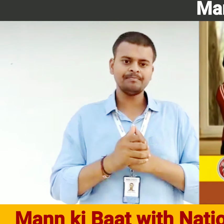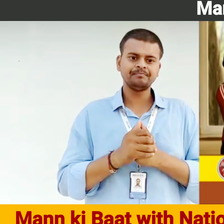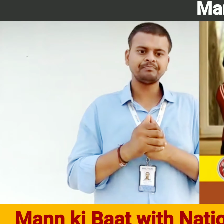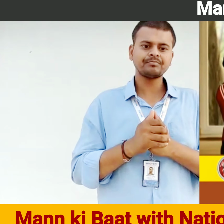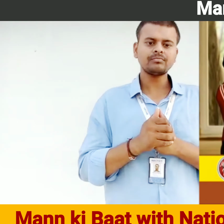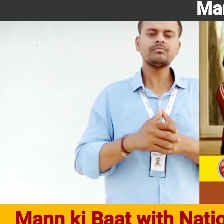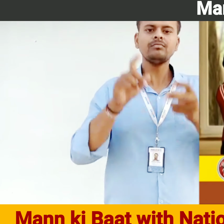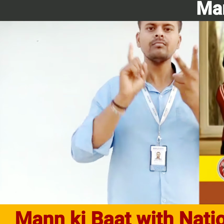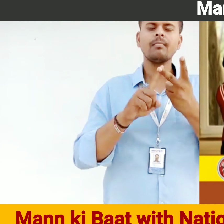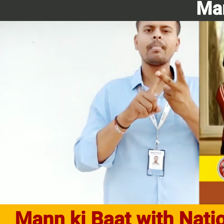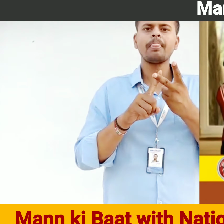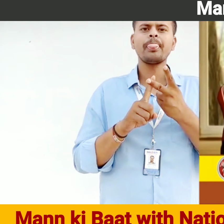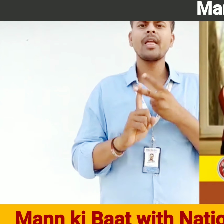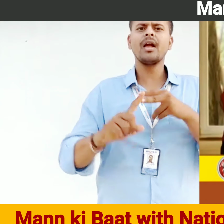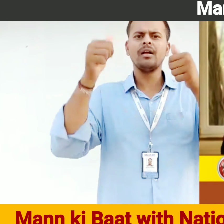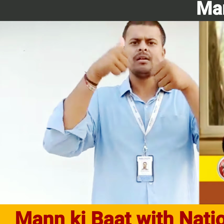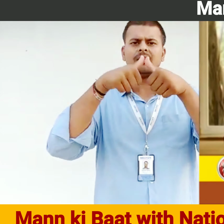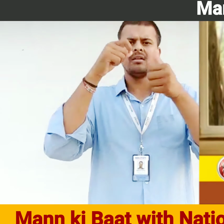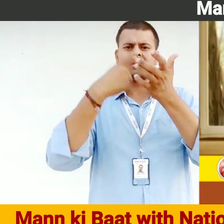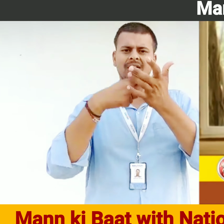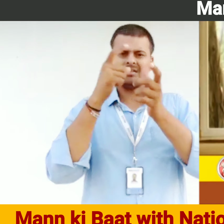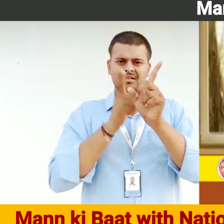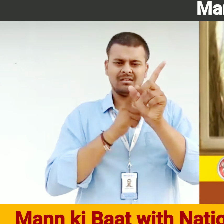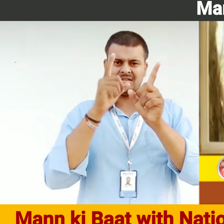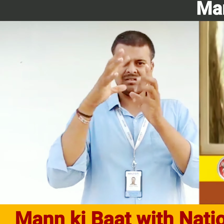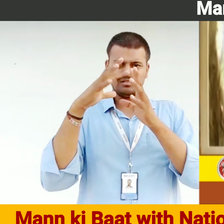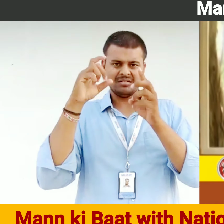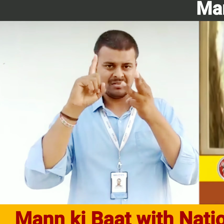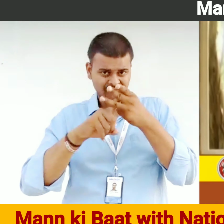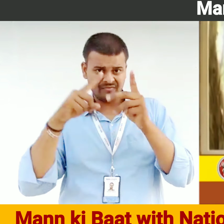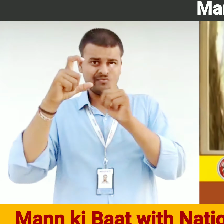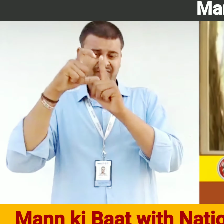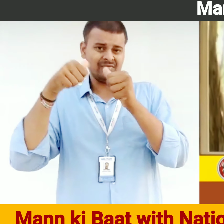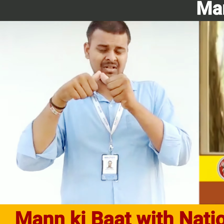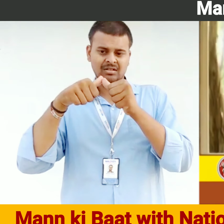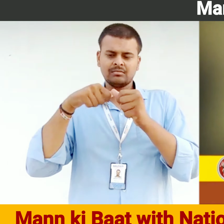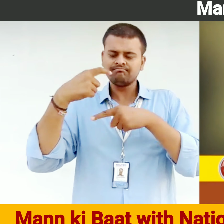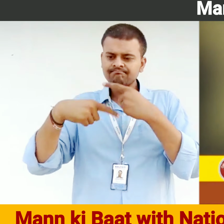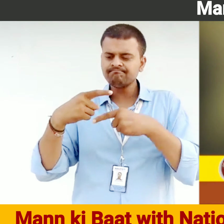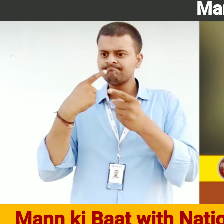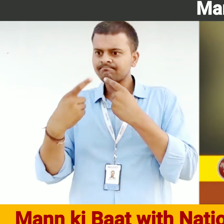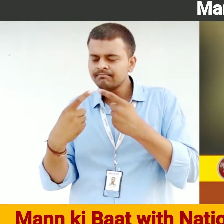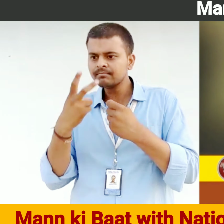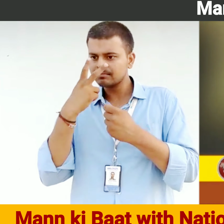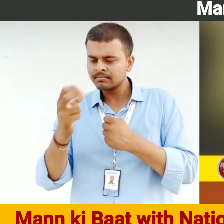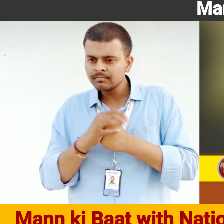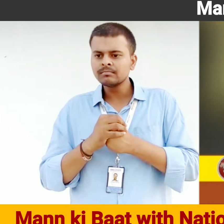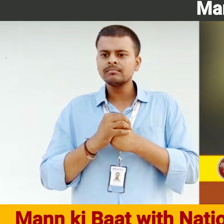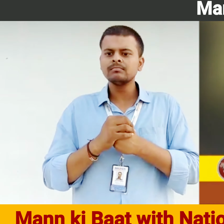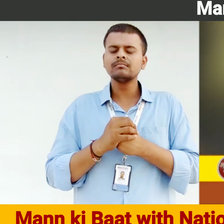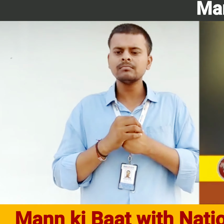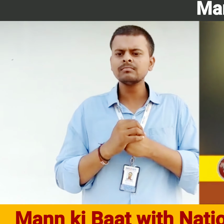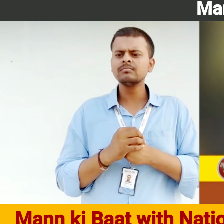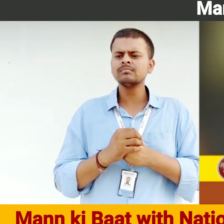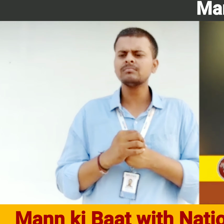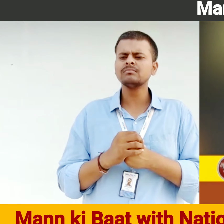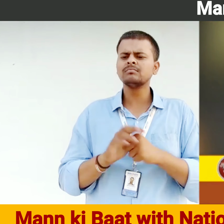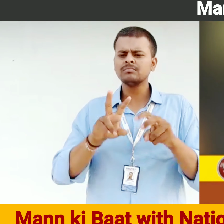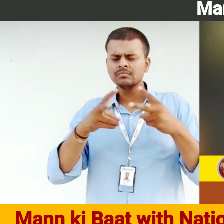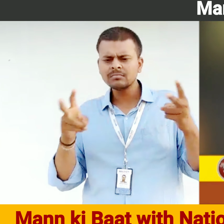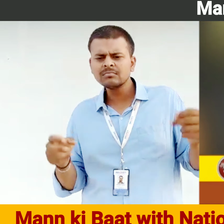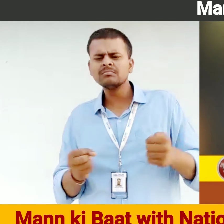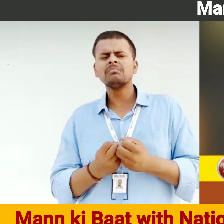ने योग और उसके साथ साथ आयुर्वेद के बारे में और ज्यादा जानना चाहा है, उसे अपनाना चाहा है।